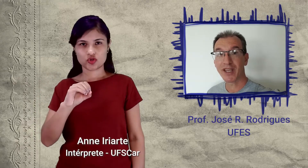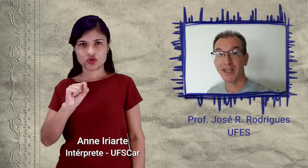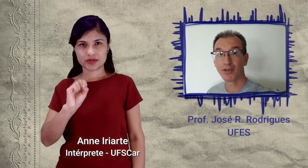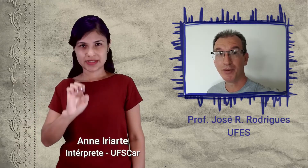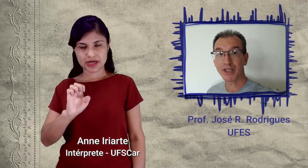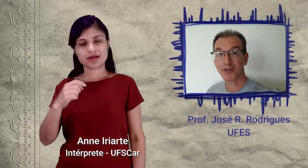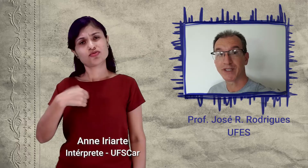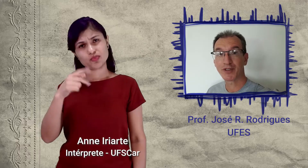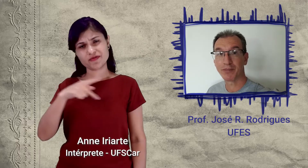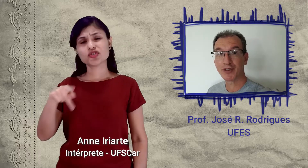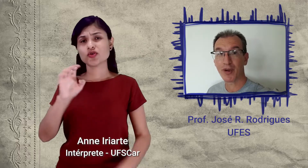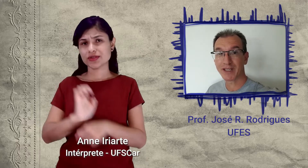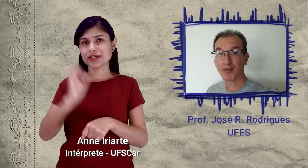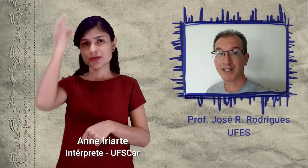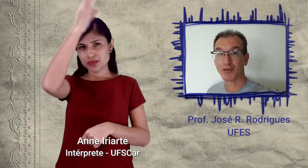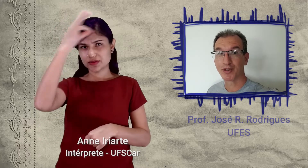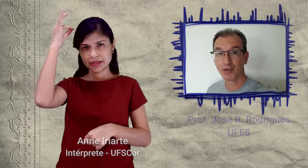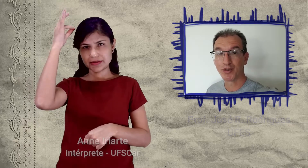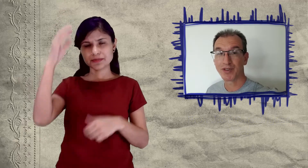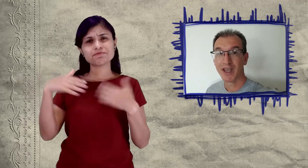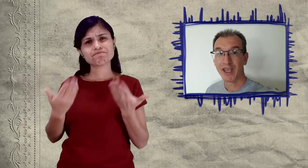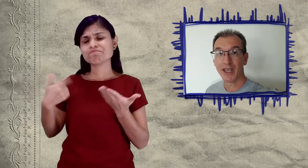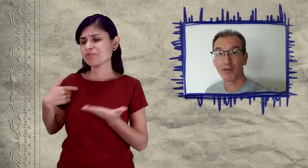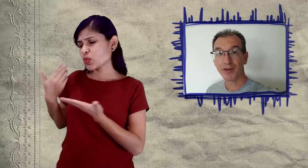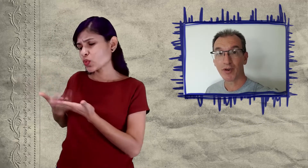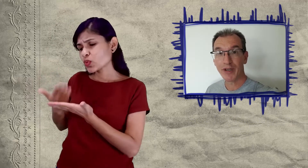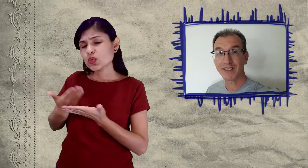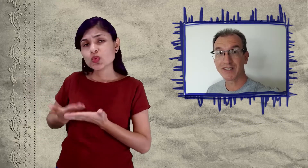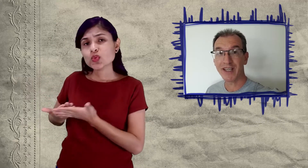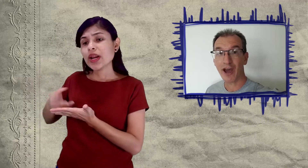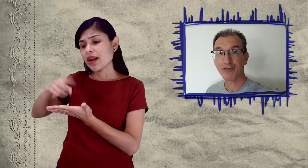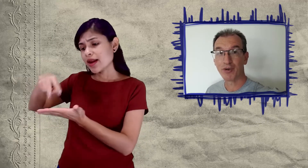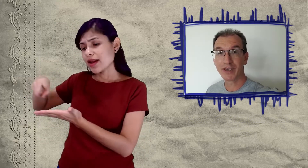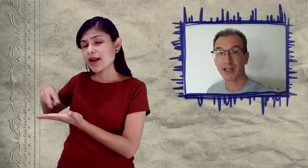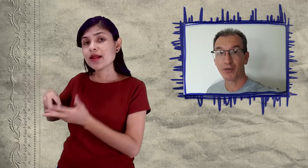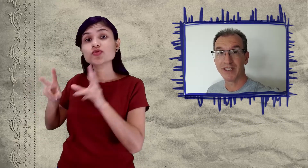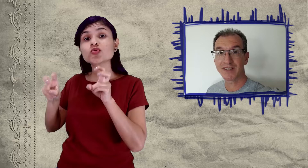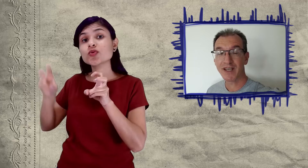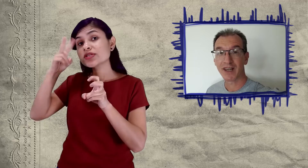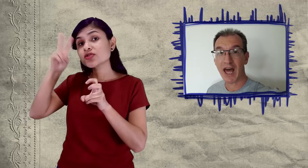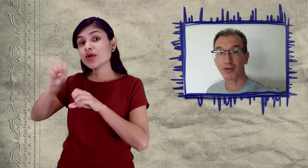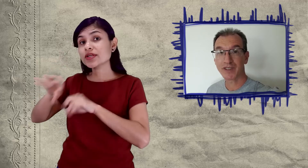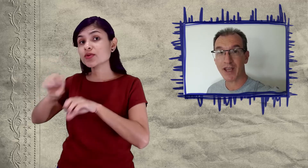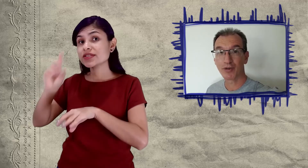lido muitas coisas sobre a história da educação de surdos, eu conheci a figura da Louise lá do século